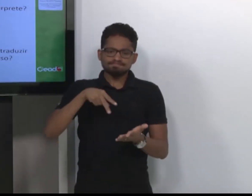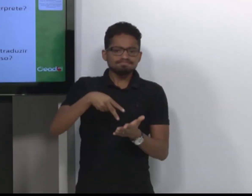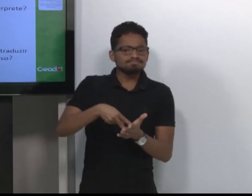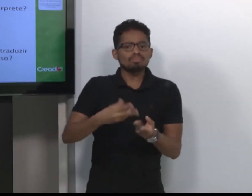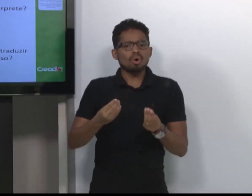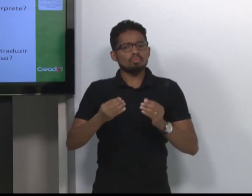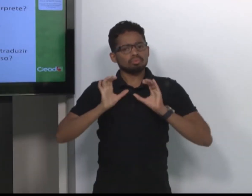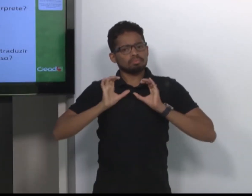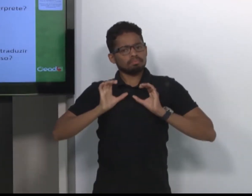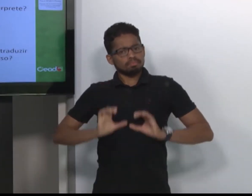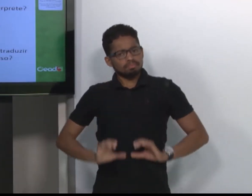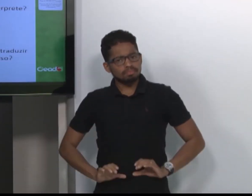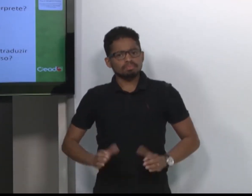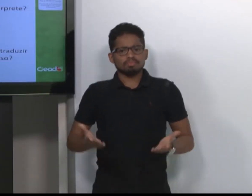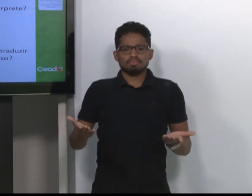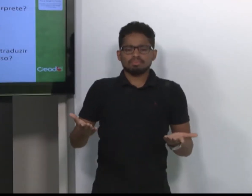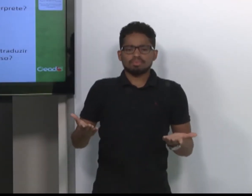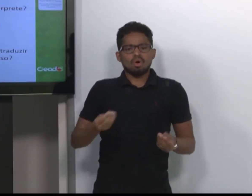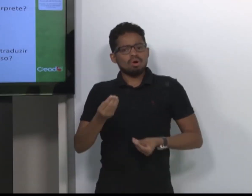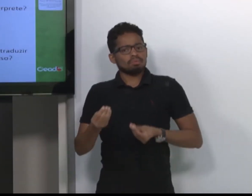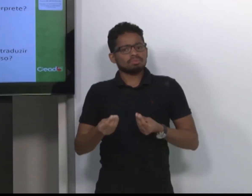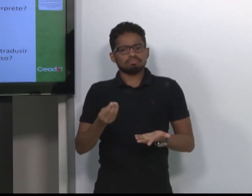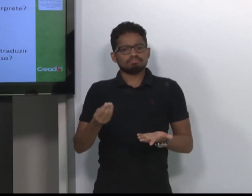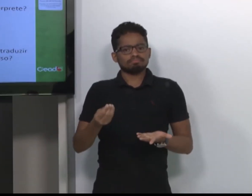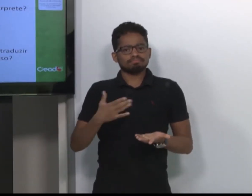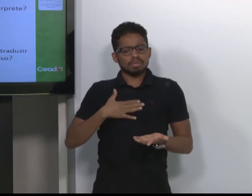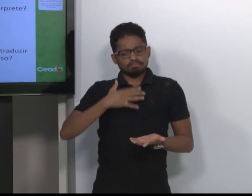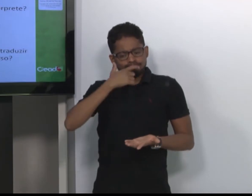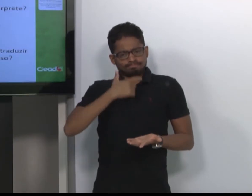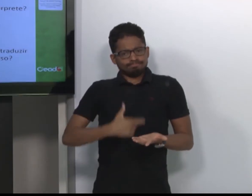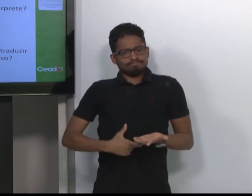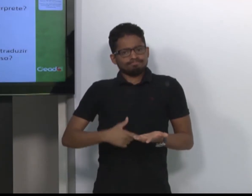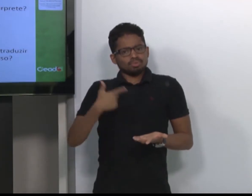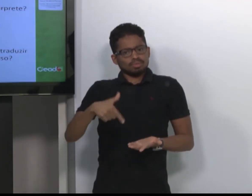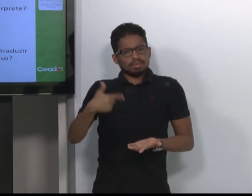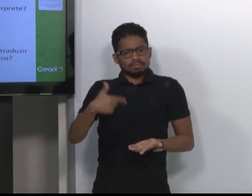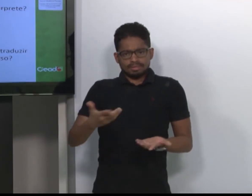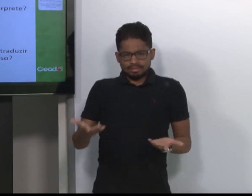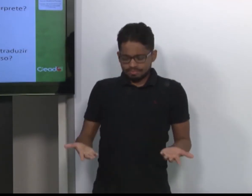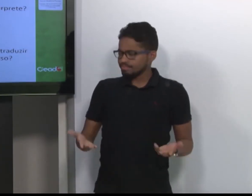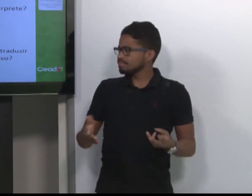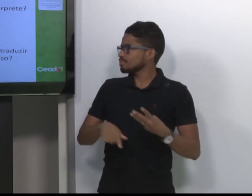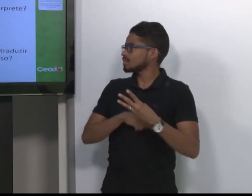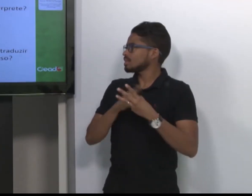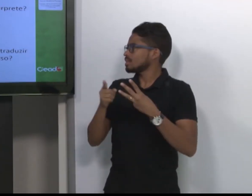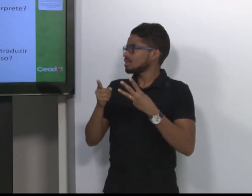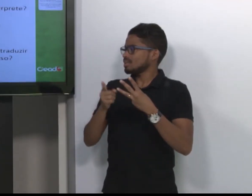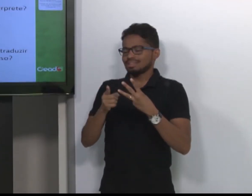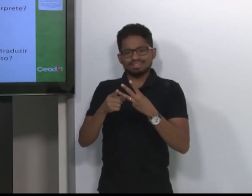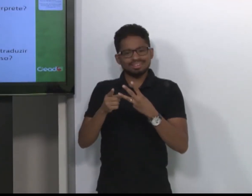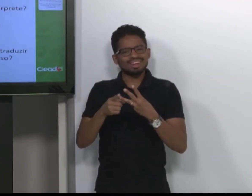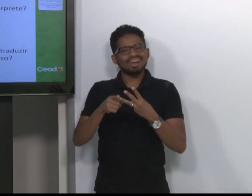qual a postura, o comportamento desse profissional? E terceiro,